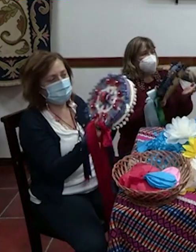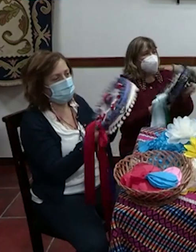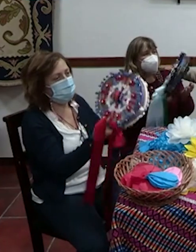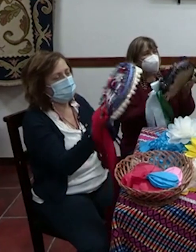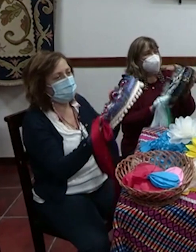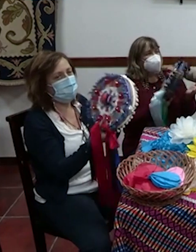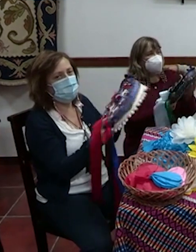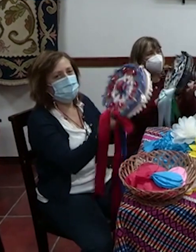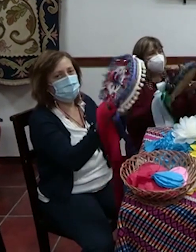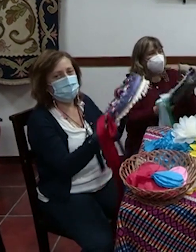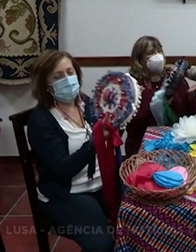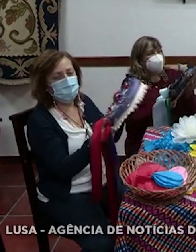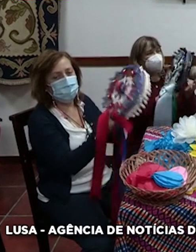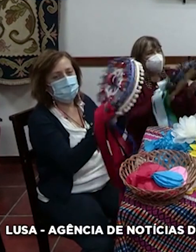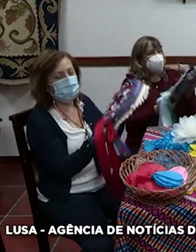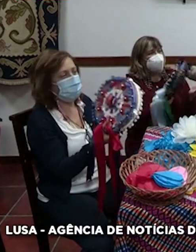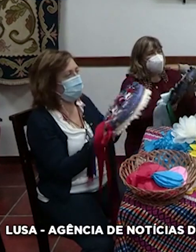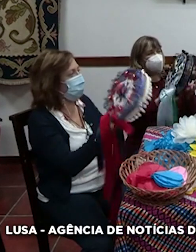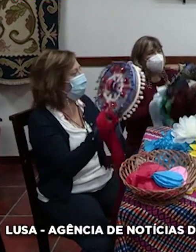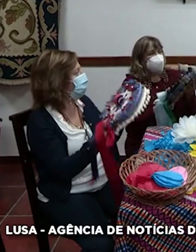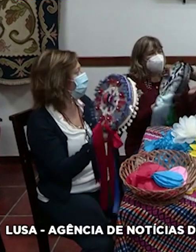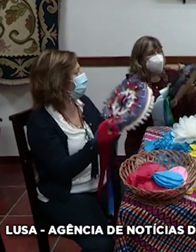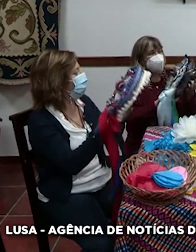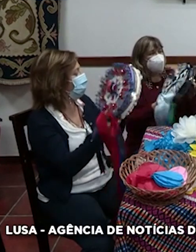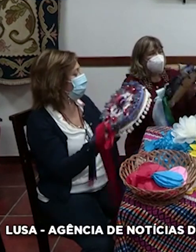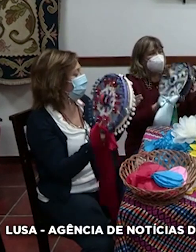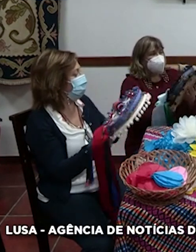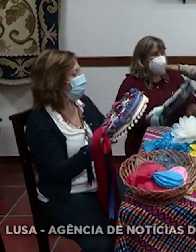do Património Mundial em Paris, que irá decorrer ainda este mês.